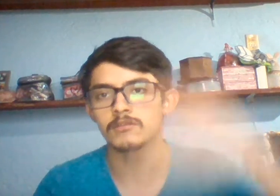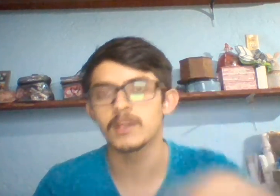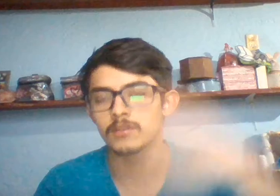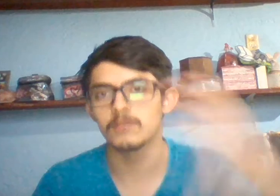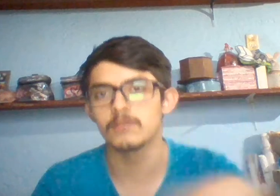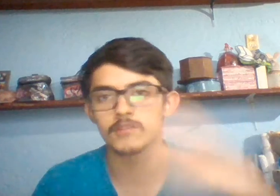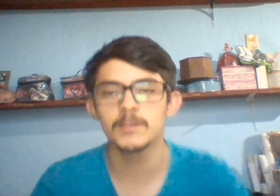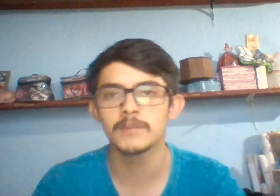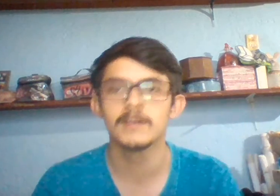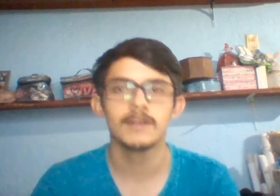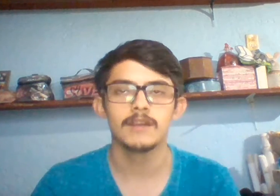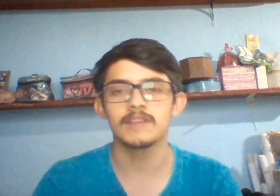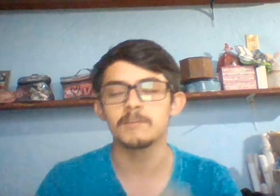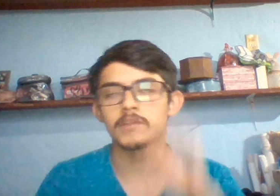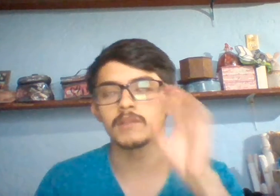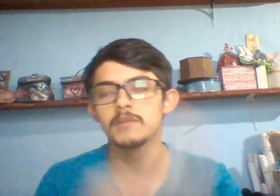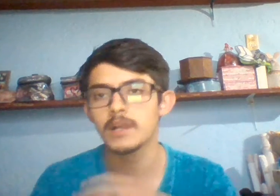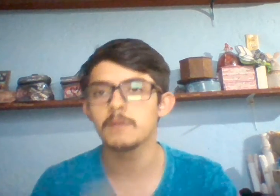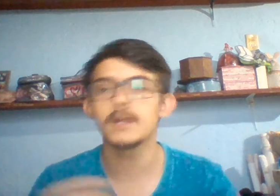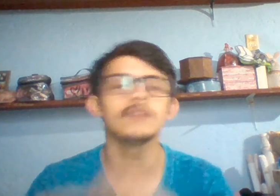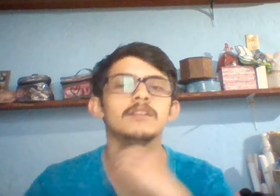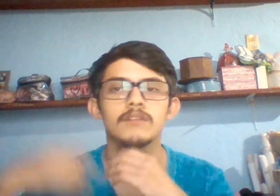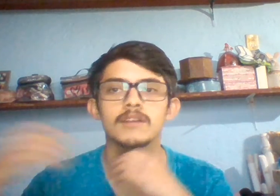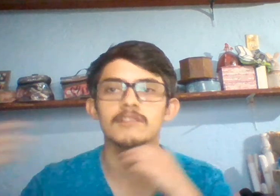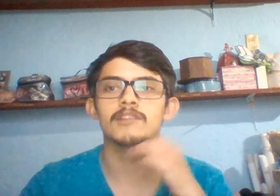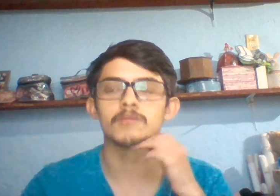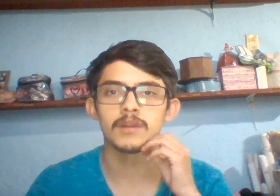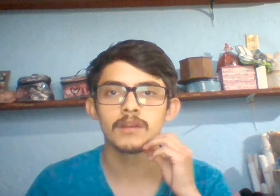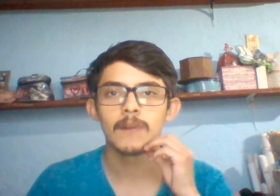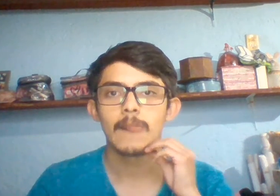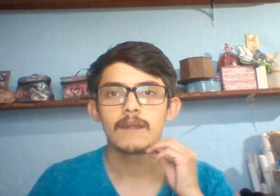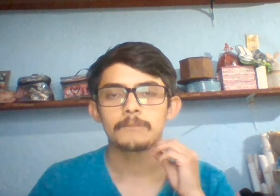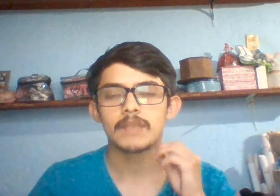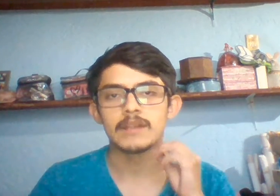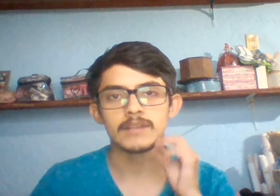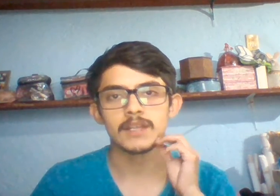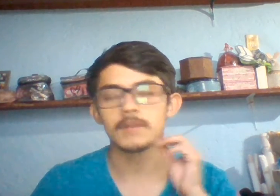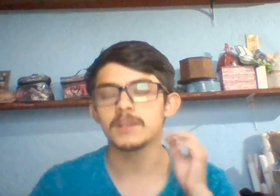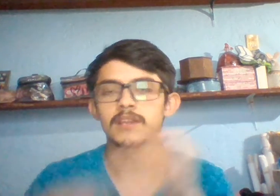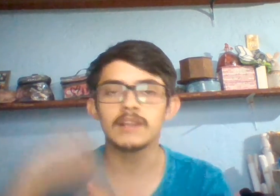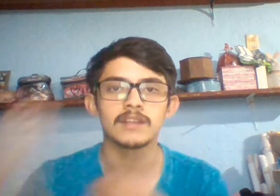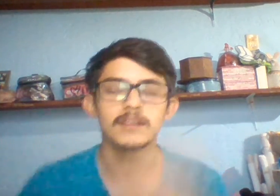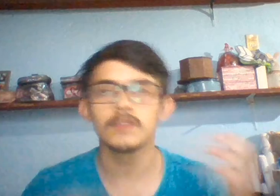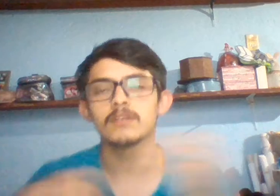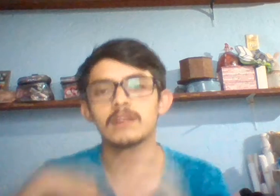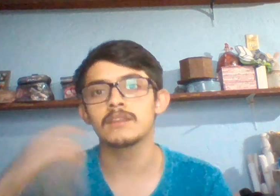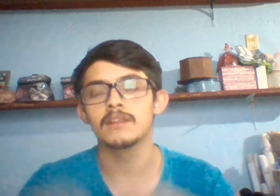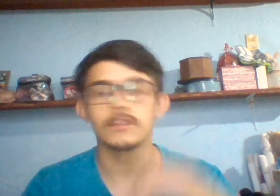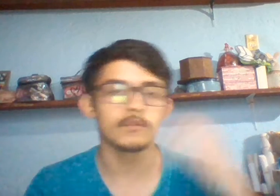controlar todos los sistemas, que se empieza a mover la banda, entonces lo que haces es mover esa banda del alternador, el alternador mueve